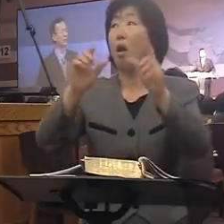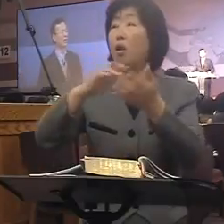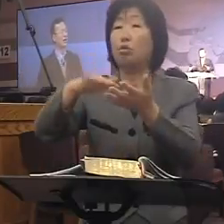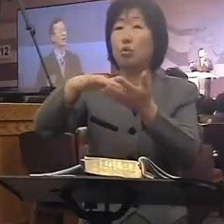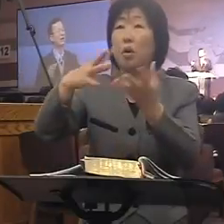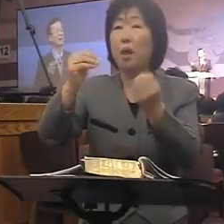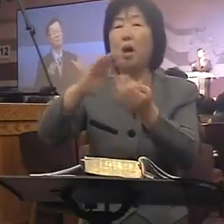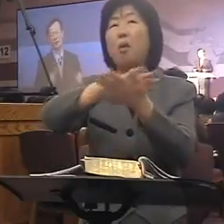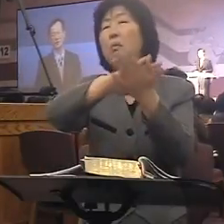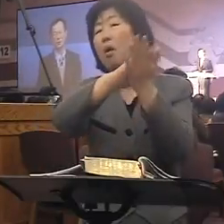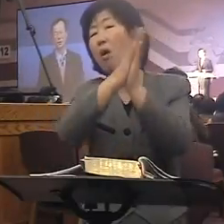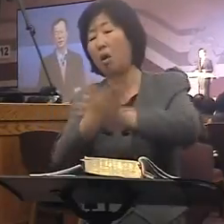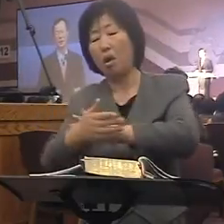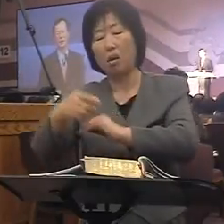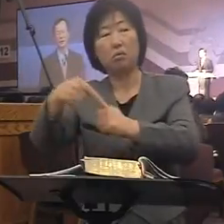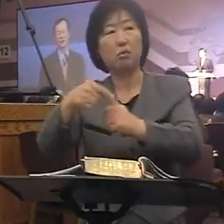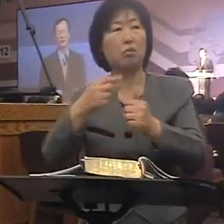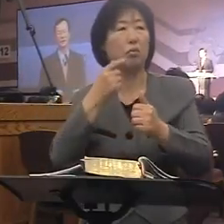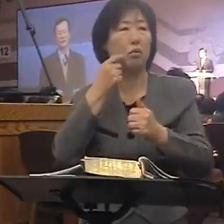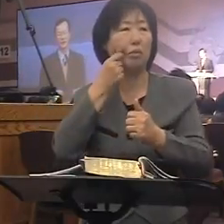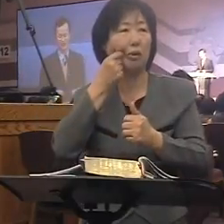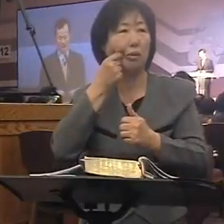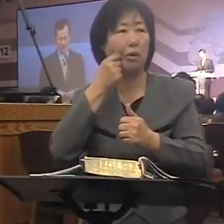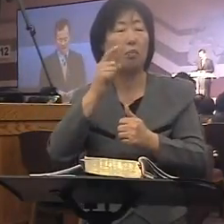못 일으켜. 깊이가 없어요.